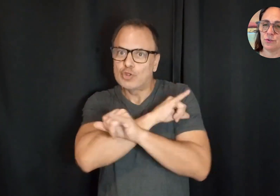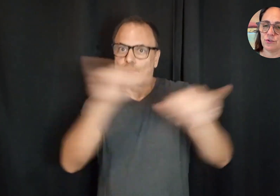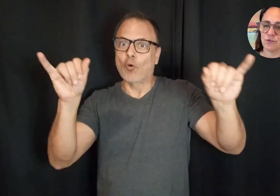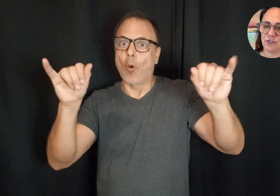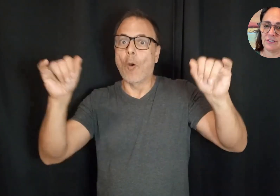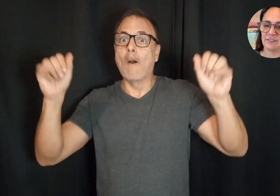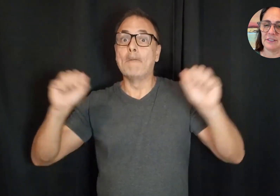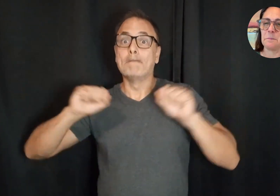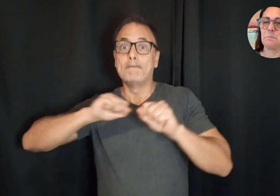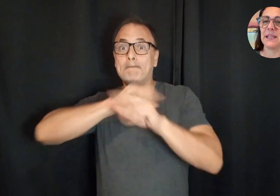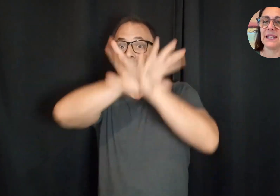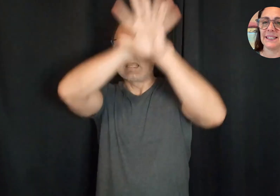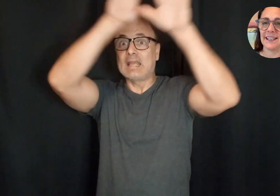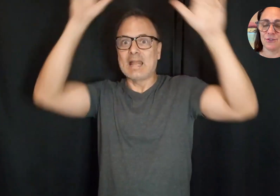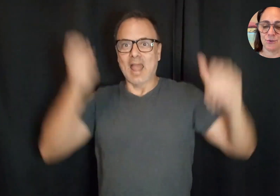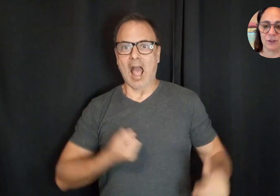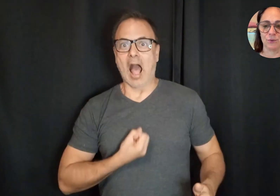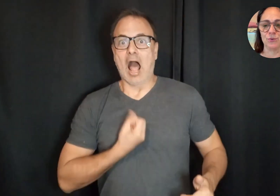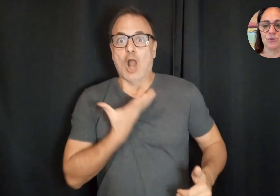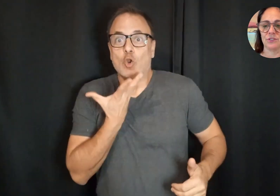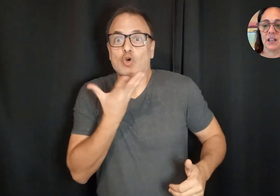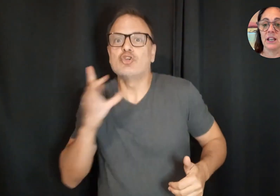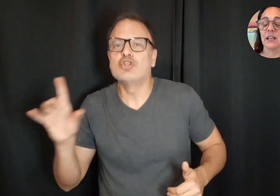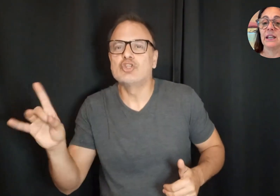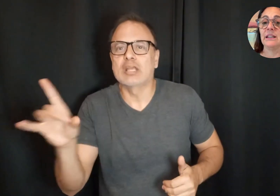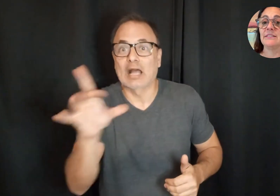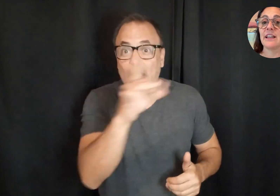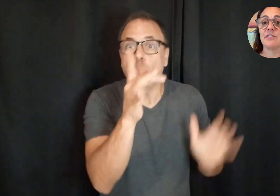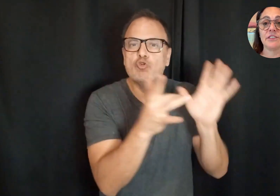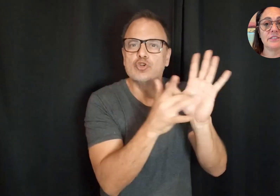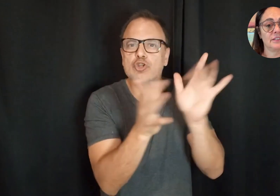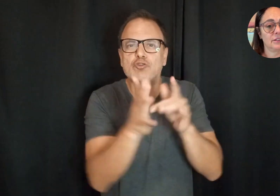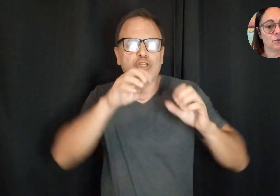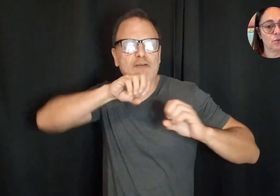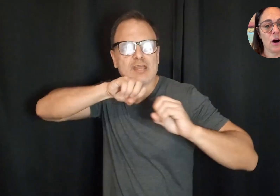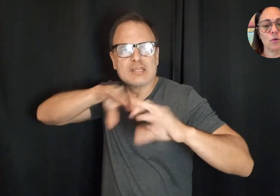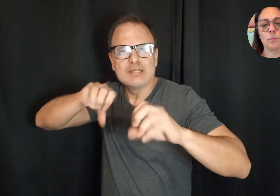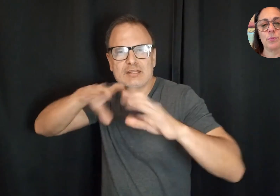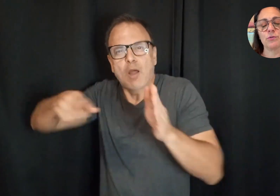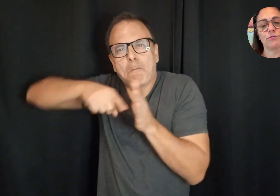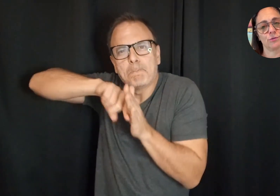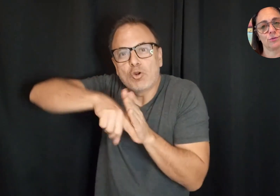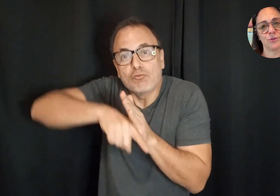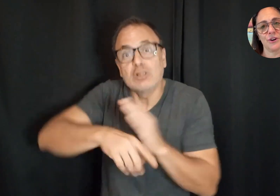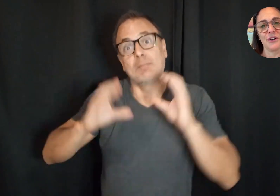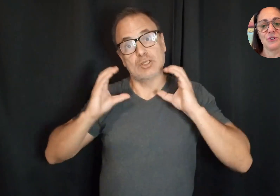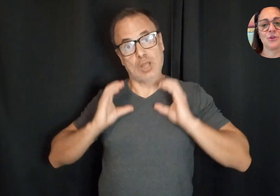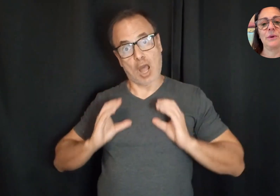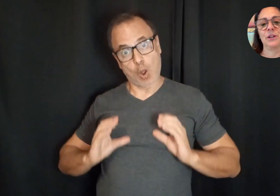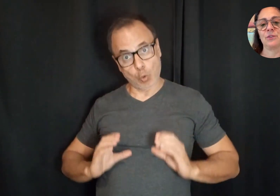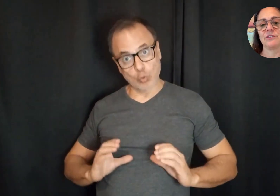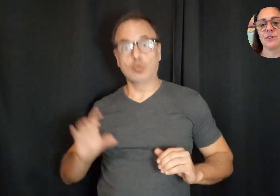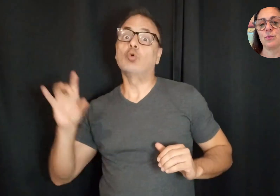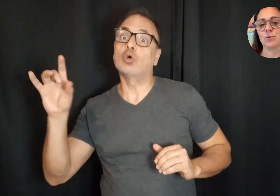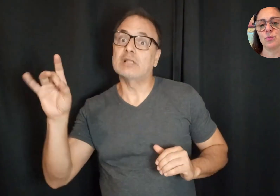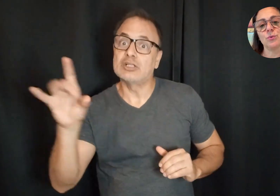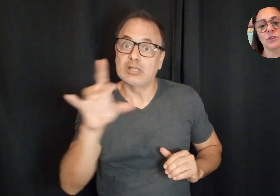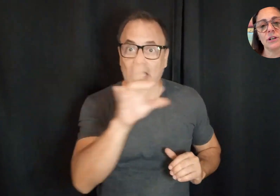Jesus disse, brilhe a sua luz, ele estava ensinando algo profundo sobre a nossa conduta